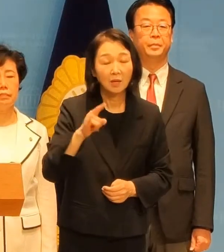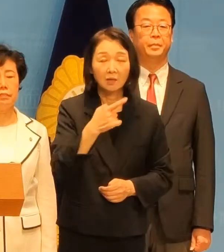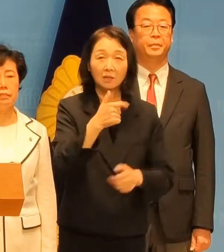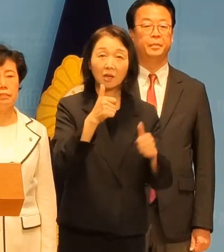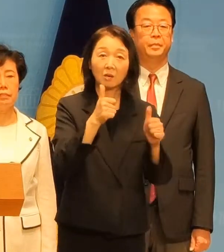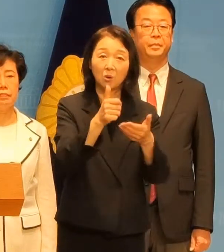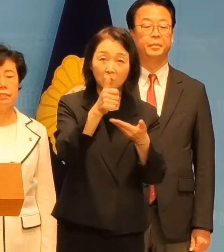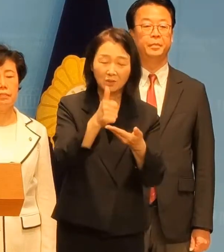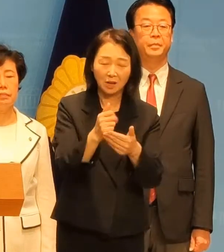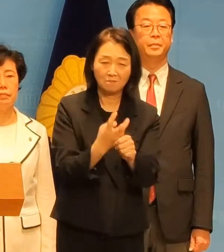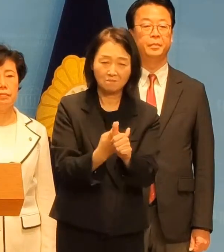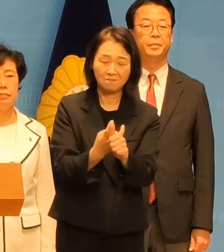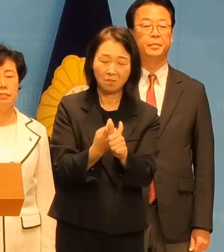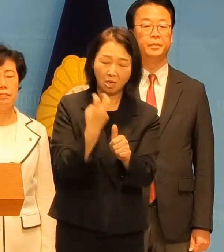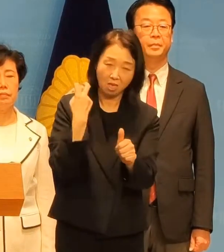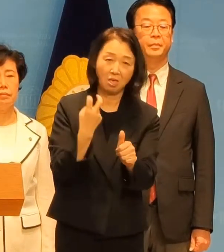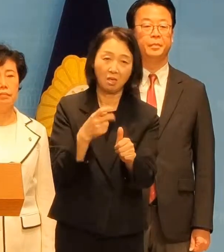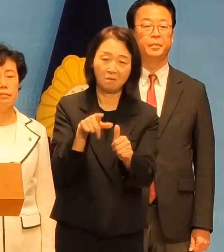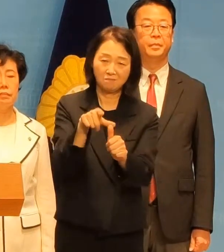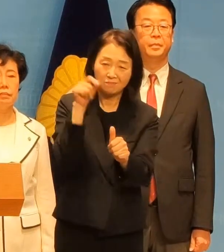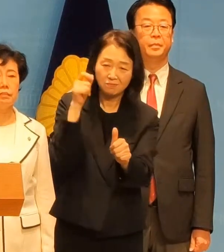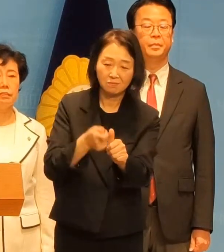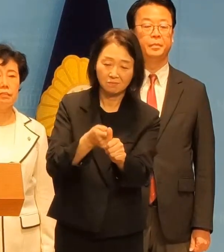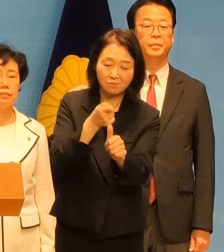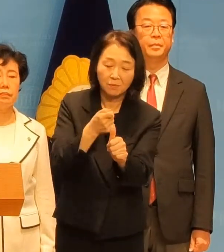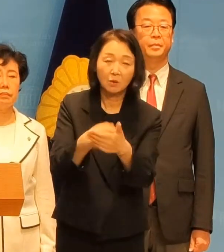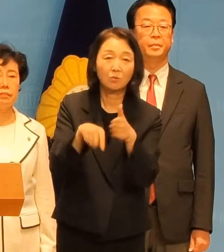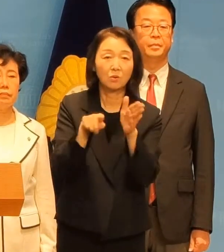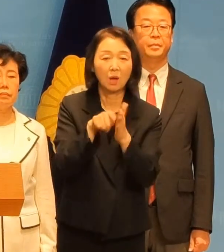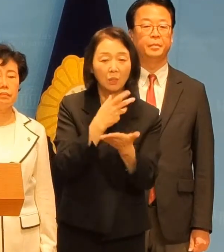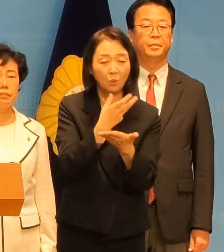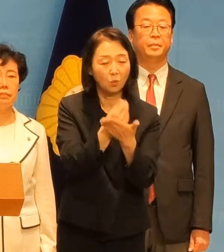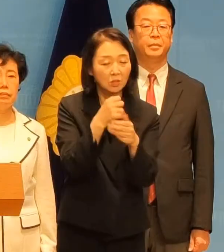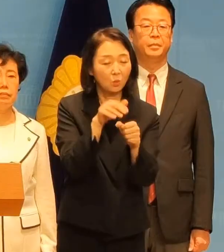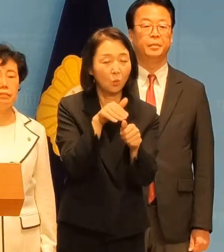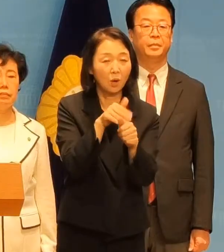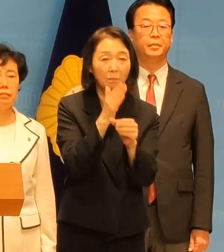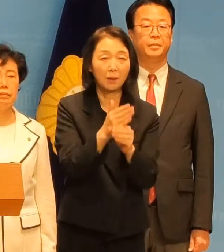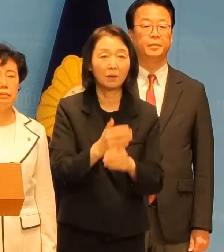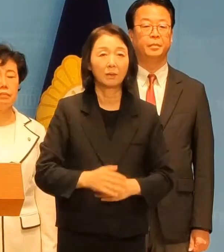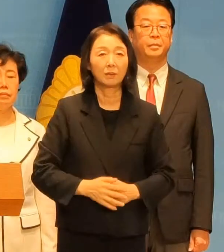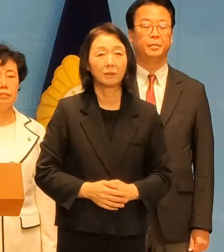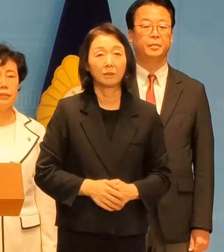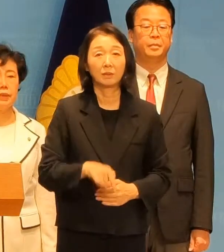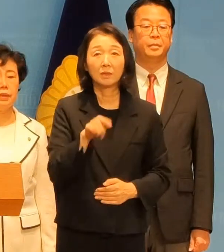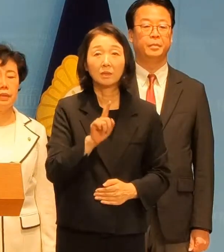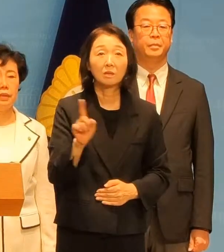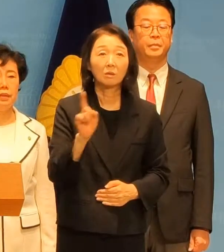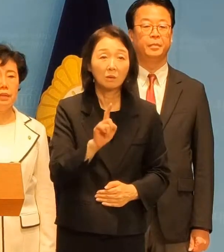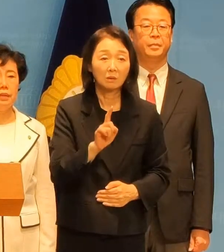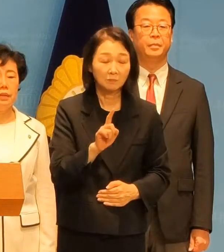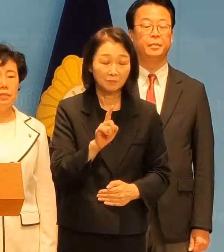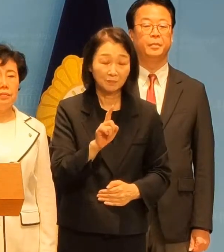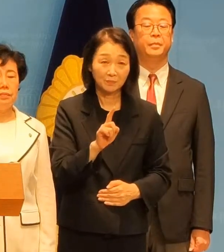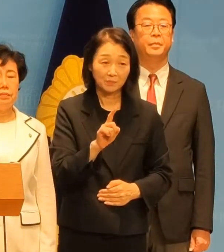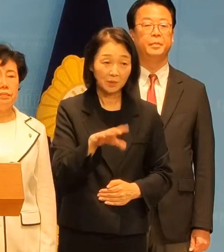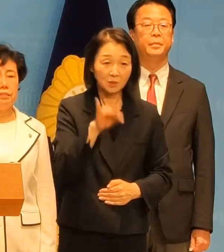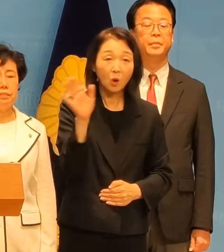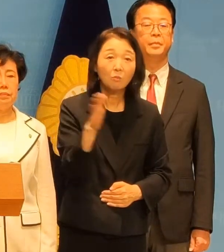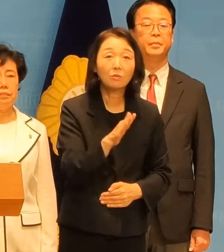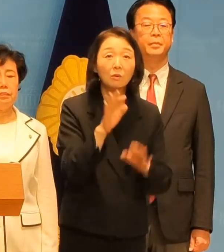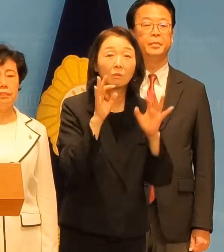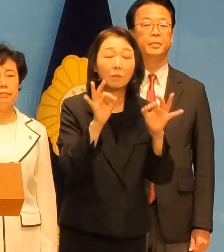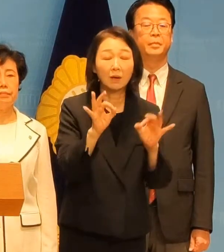대법원장 축출을 위한 녹취 공작을 계속하고 있습니다. 이거는 시점부터 보면은 첫